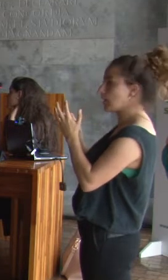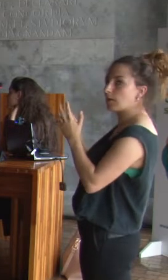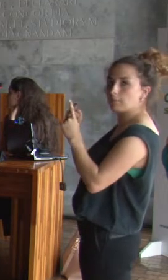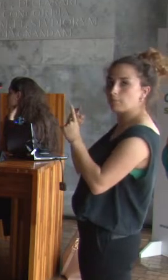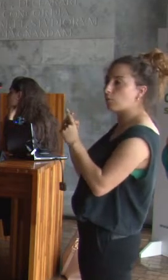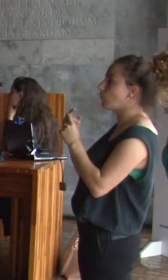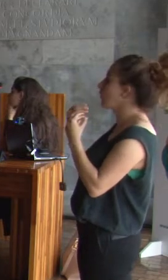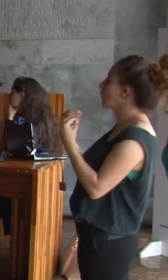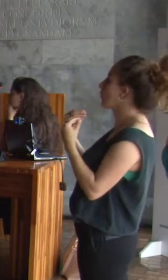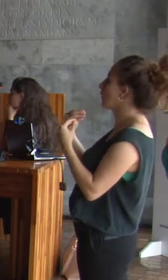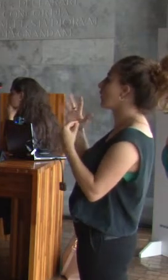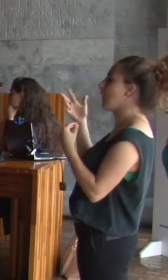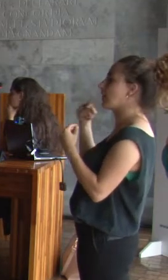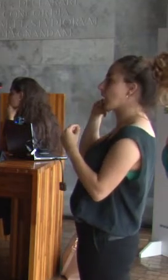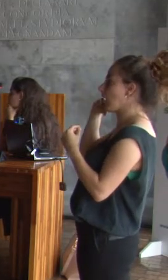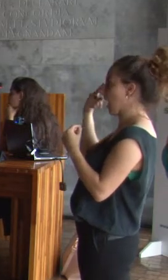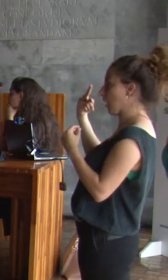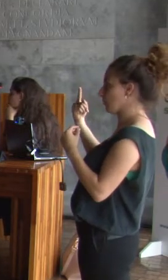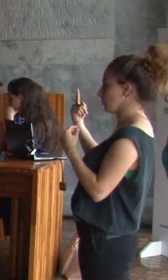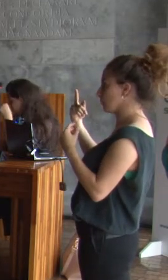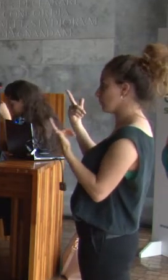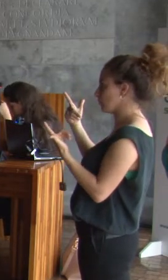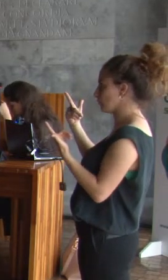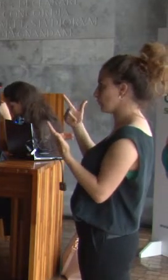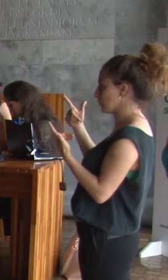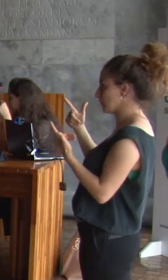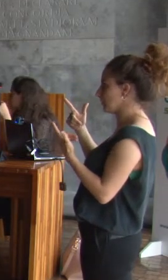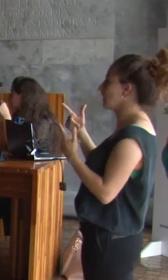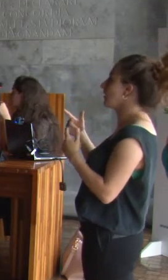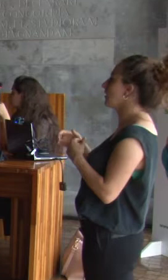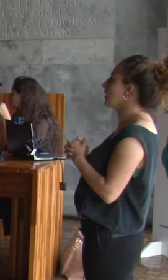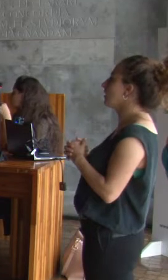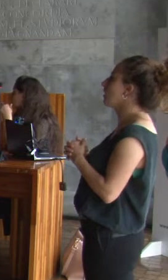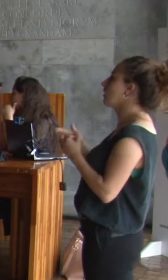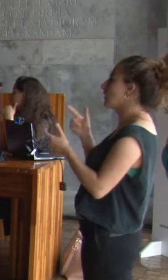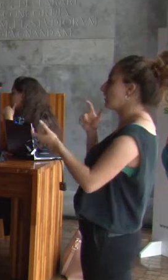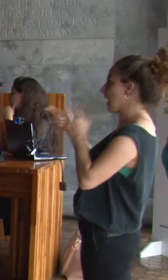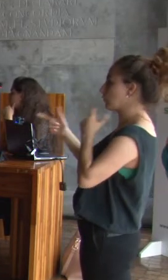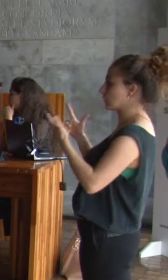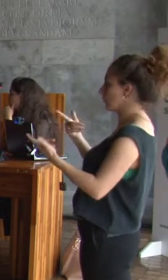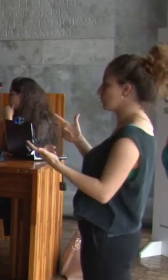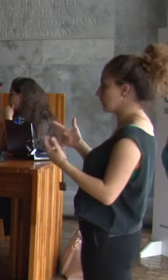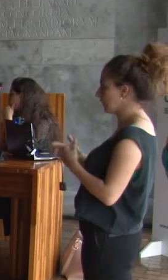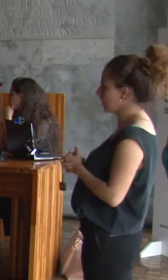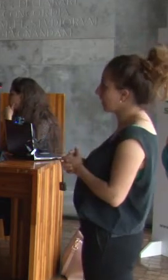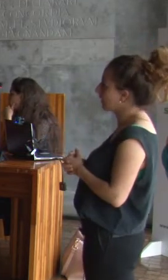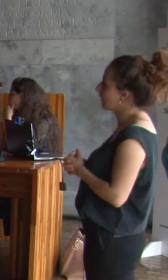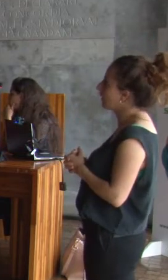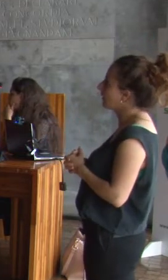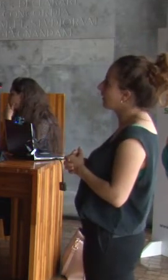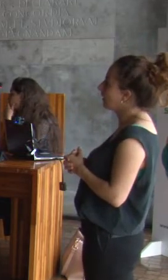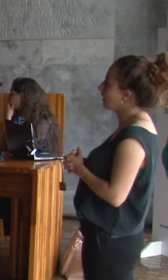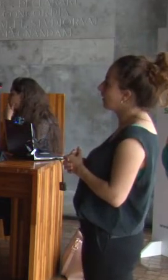non esistono altri audio se non quelli del film, quindi non ci sono dialoghi. E quindi questo